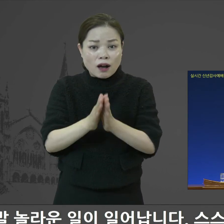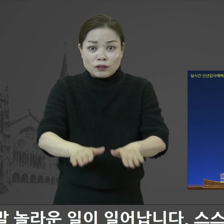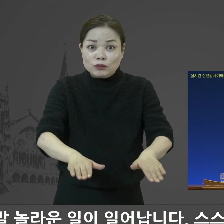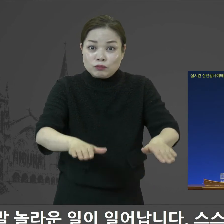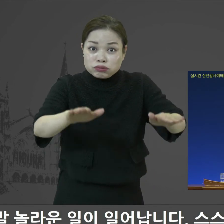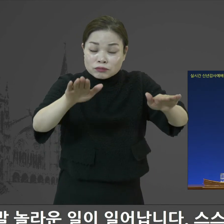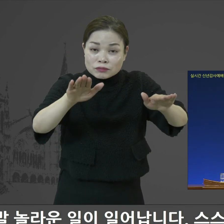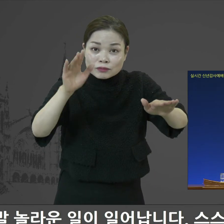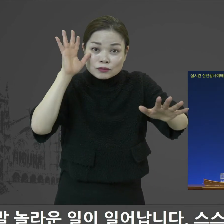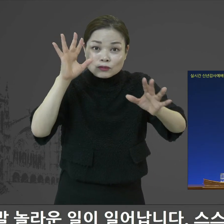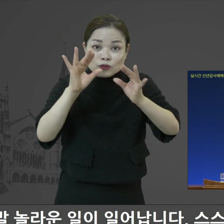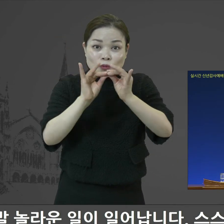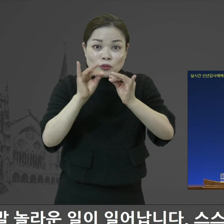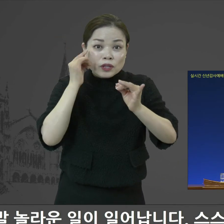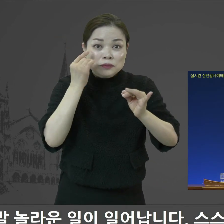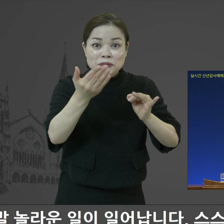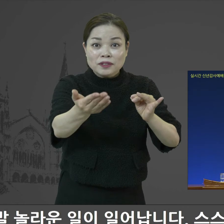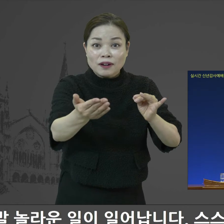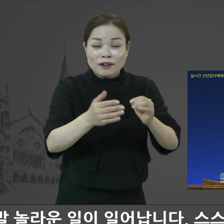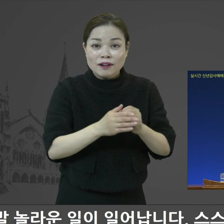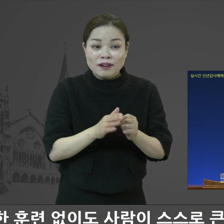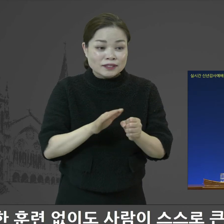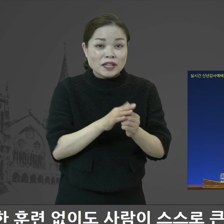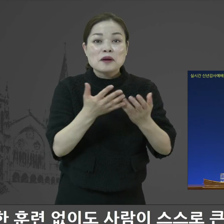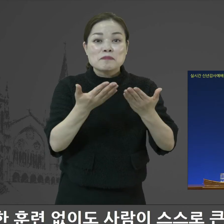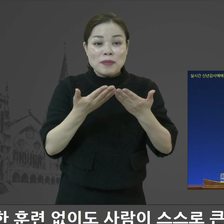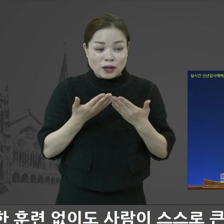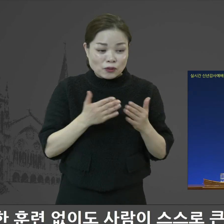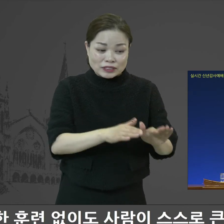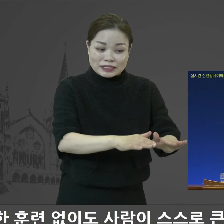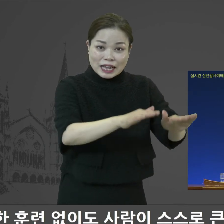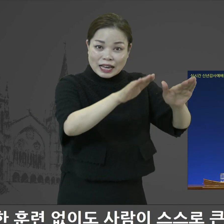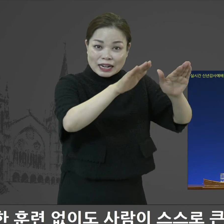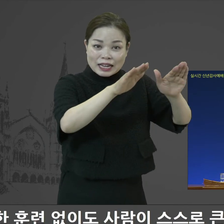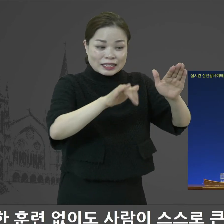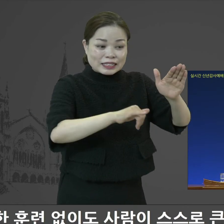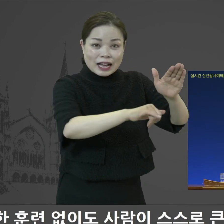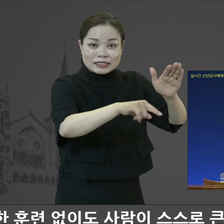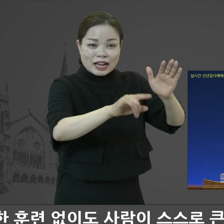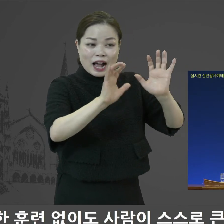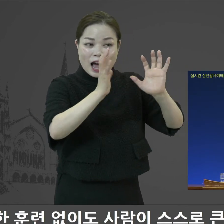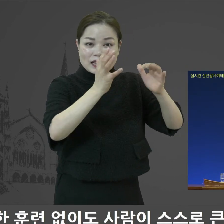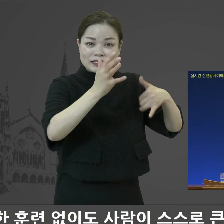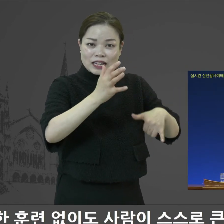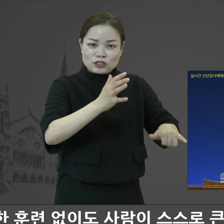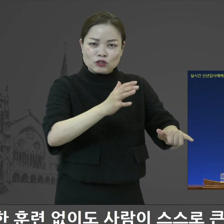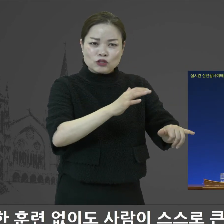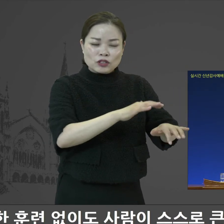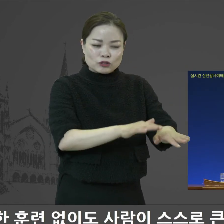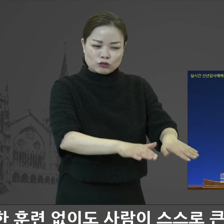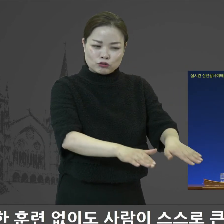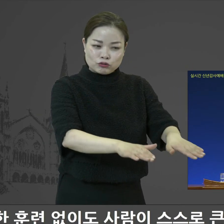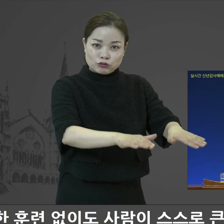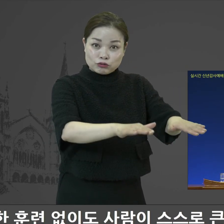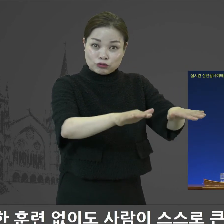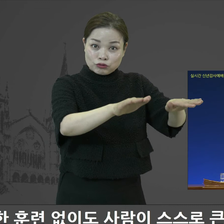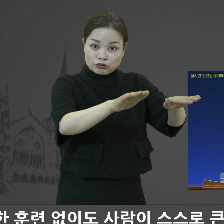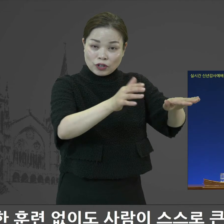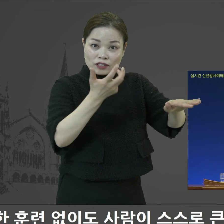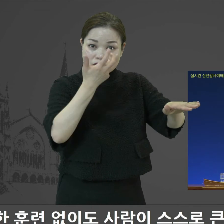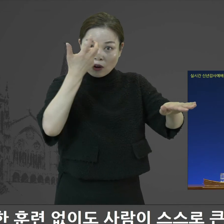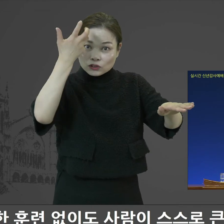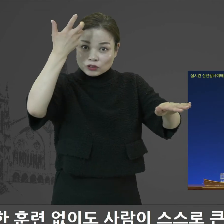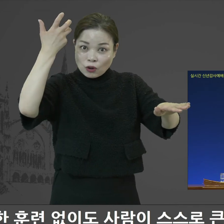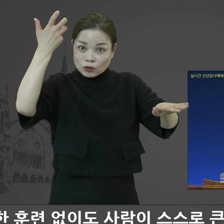동의가 되세요? 사랑을 많이 받고 자란 가정의 어린아이들이 쑥쑥 크는 거,